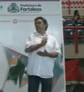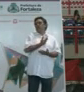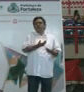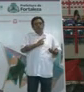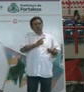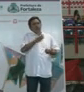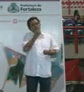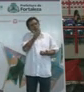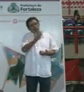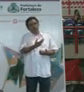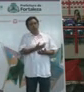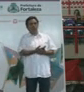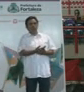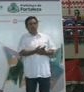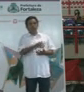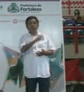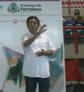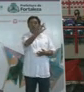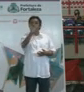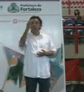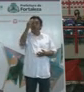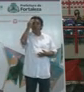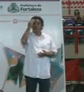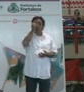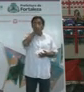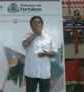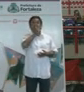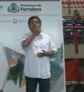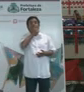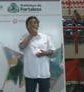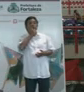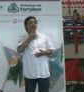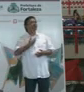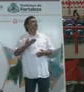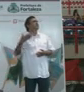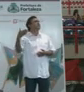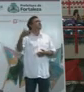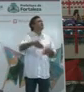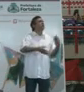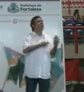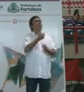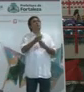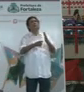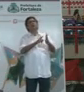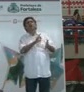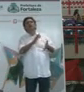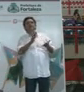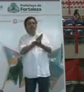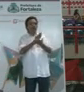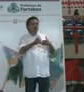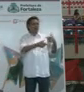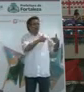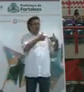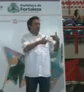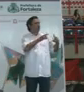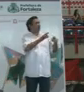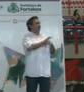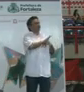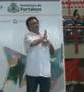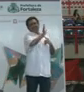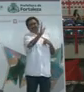aqui. Cada um sabe o sacrifício que fez para chegar até aqui. Uns direto do trabalho,